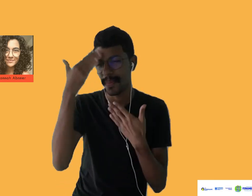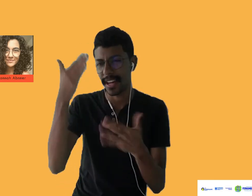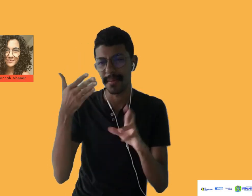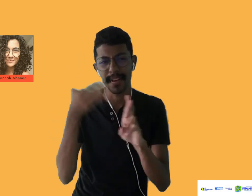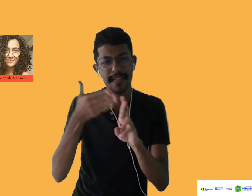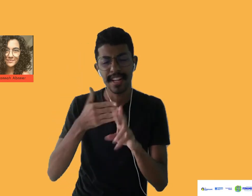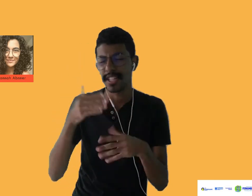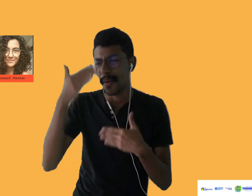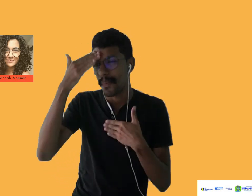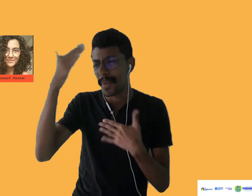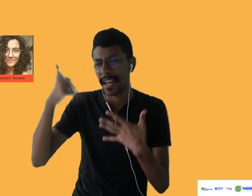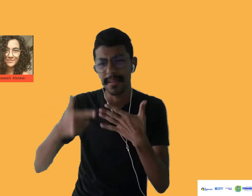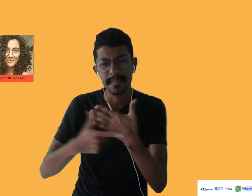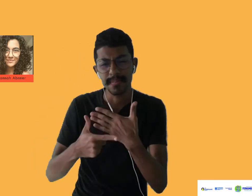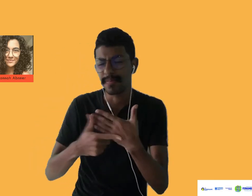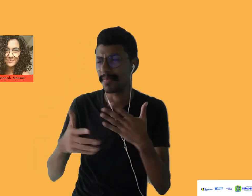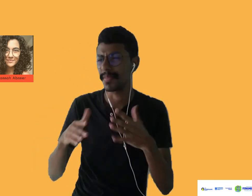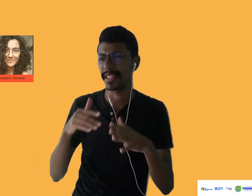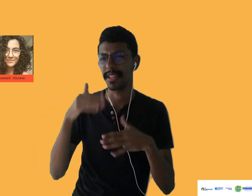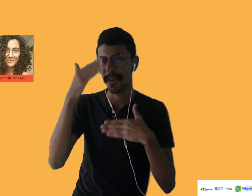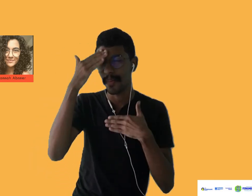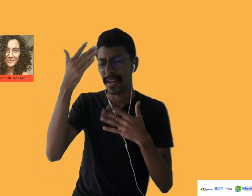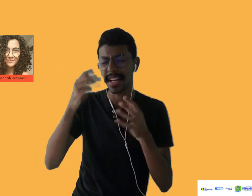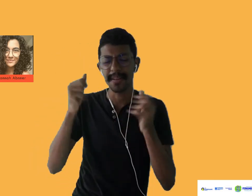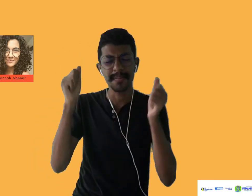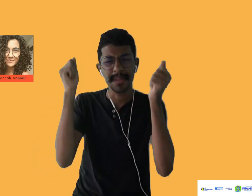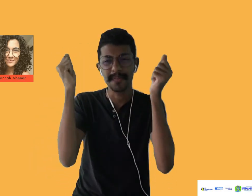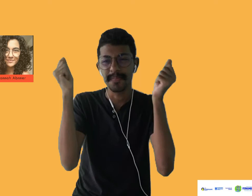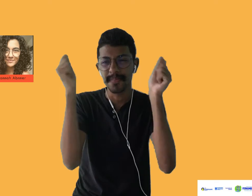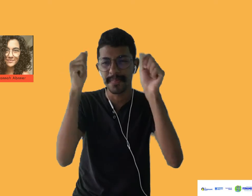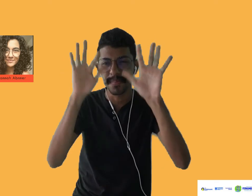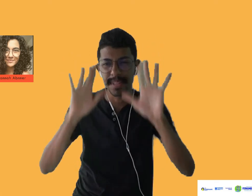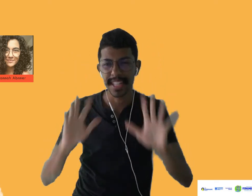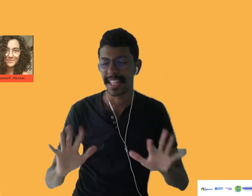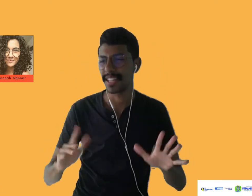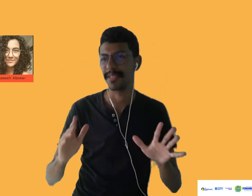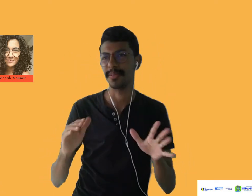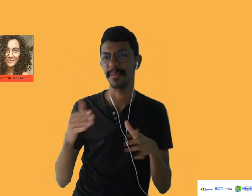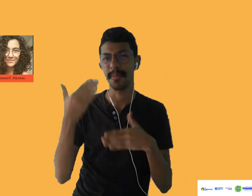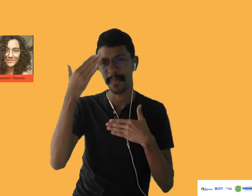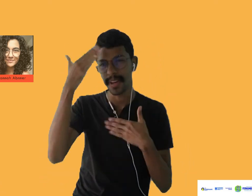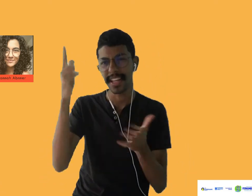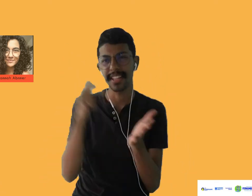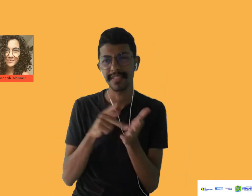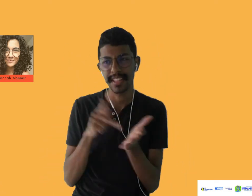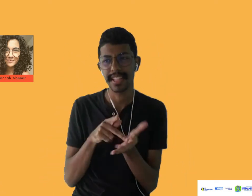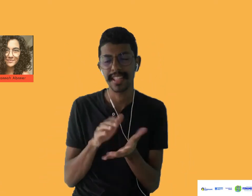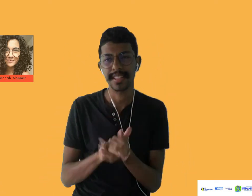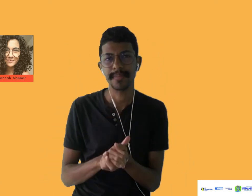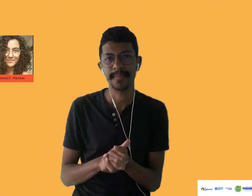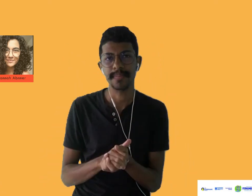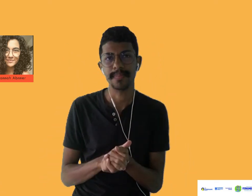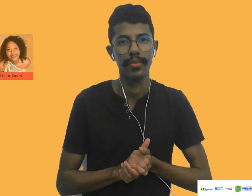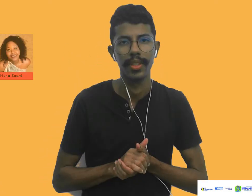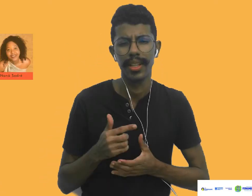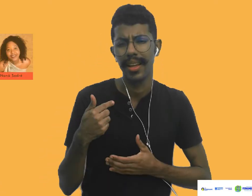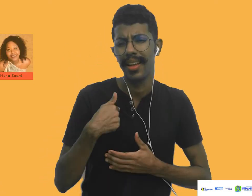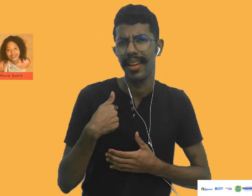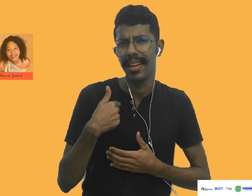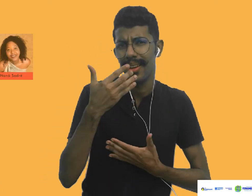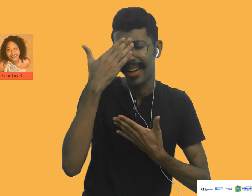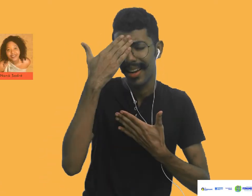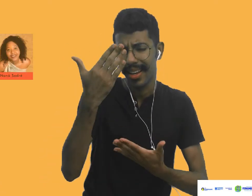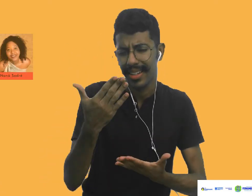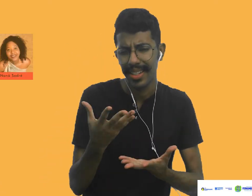construção de caminho, obrigada pelo brilho. Eu te agradeço. De verdade, muito bom, obrigada. Viu? Foi um momento muito feliz aqui.